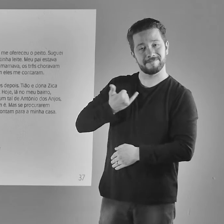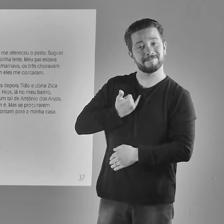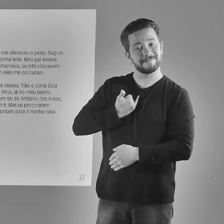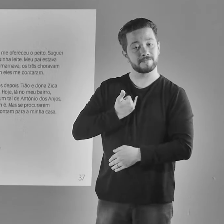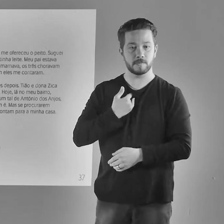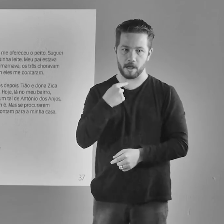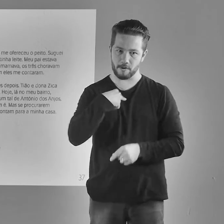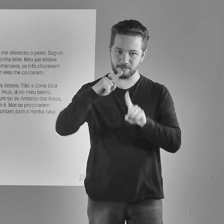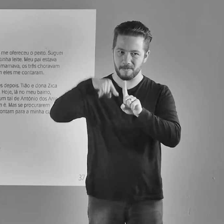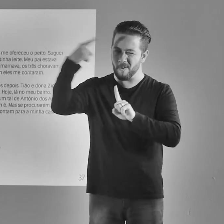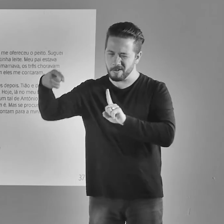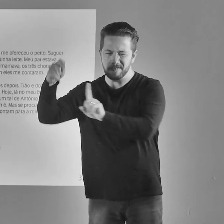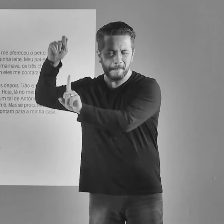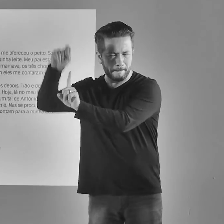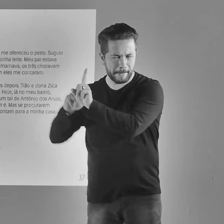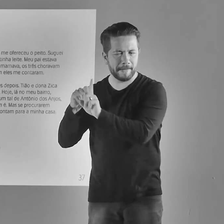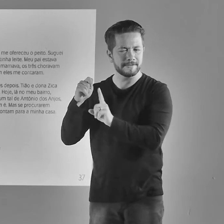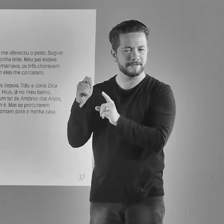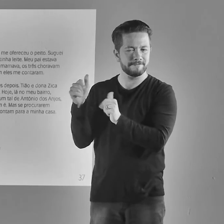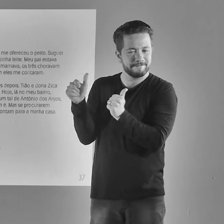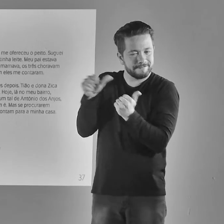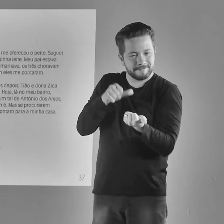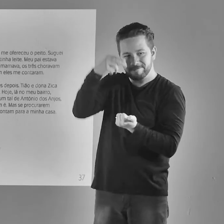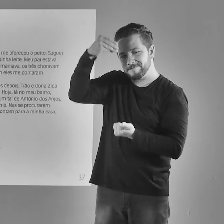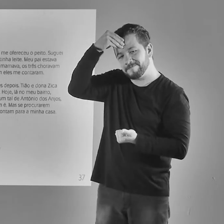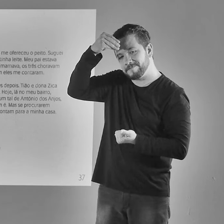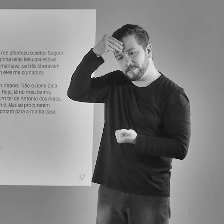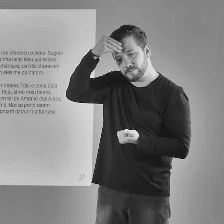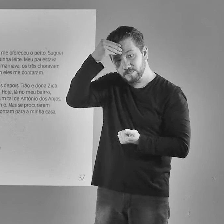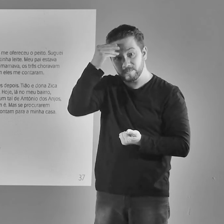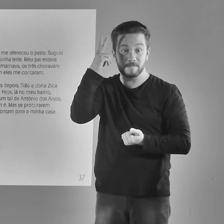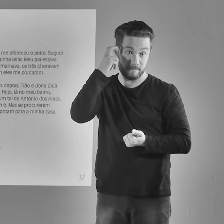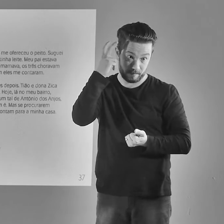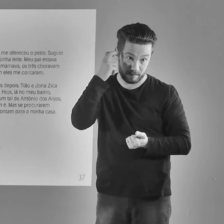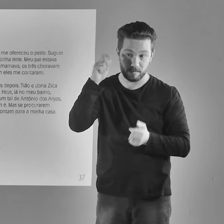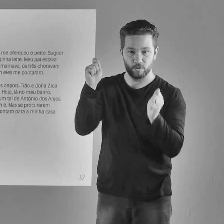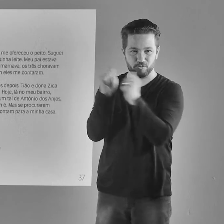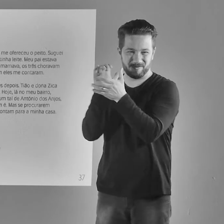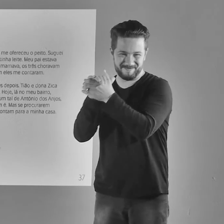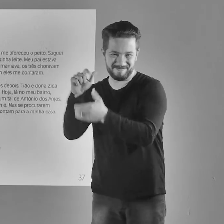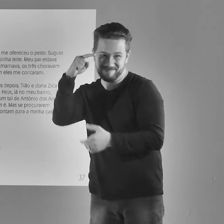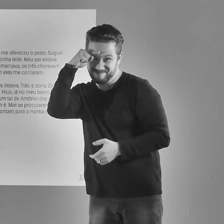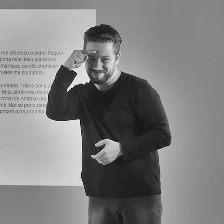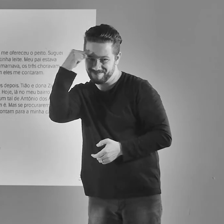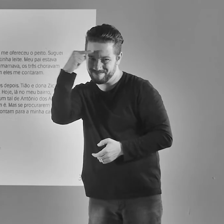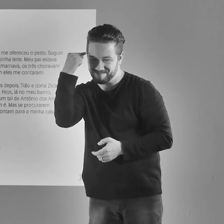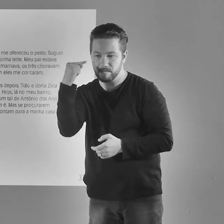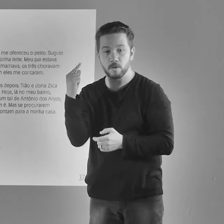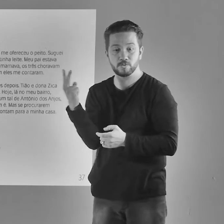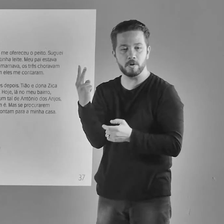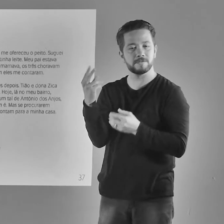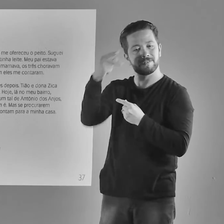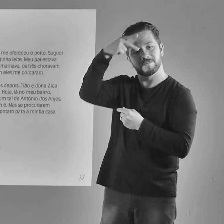Fui batizado um mês depois. Tião e Dona Zica foram meus padrinhos. Hoje em dia, se